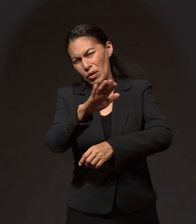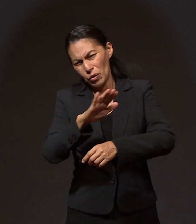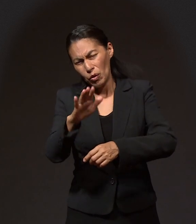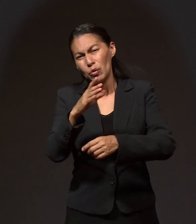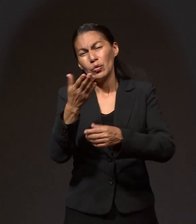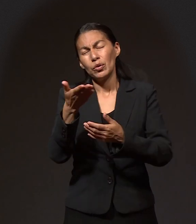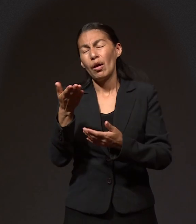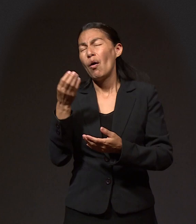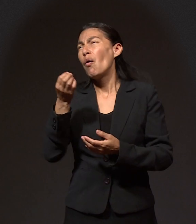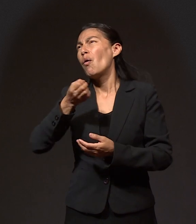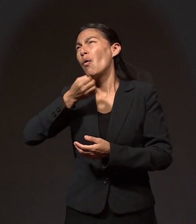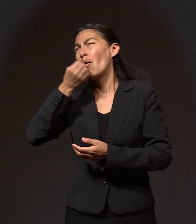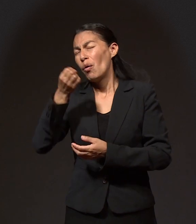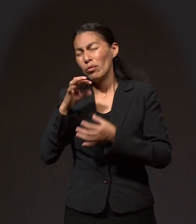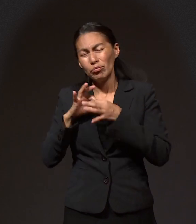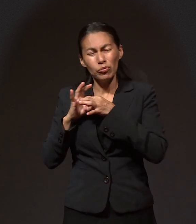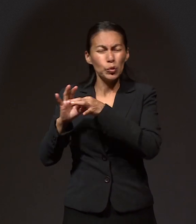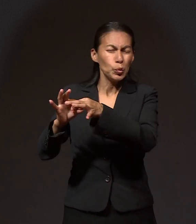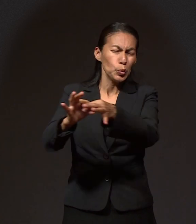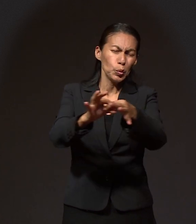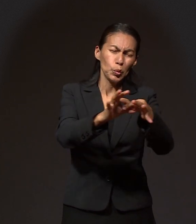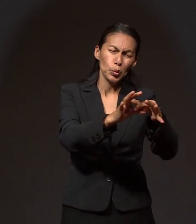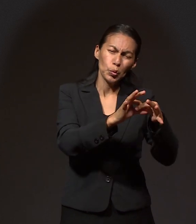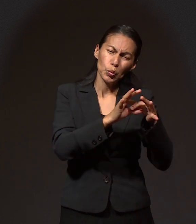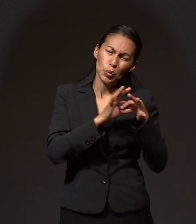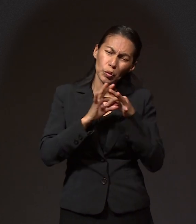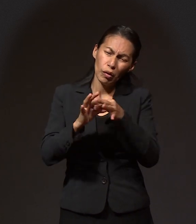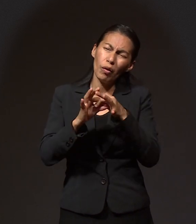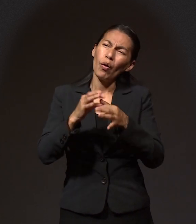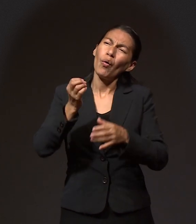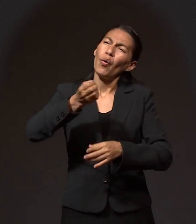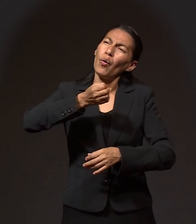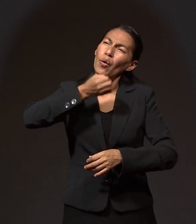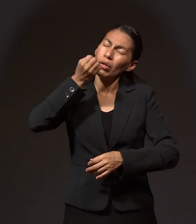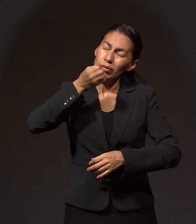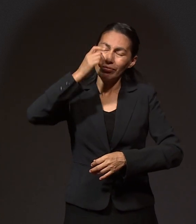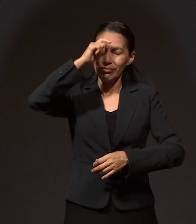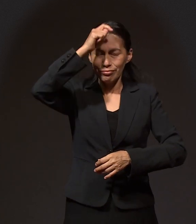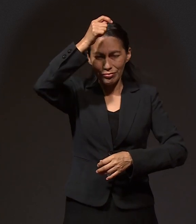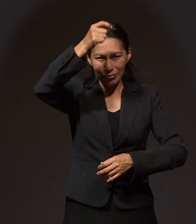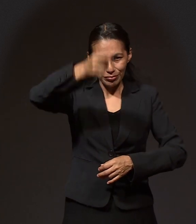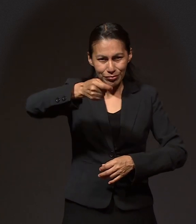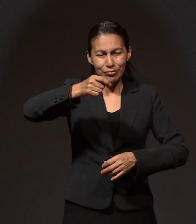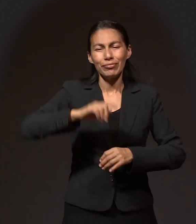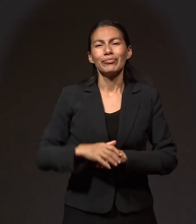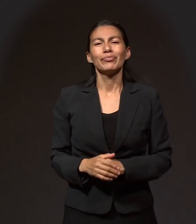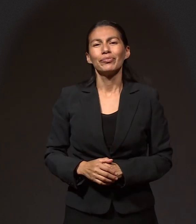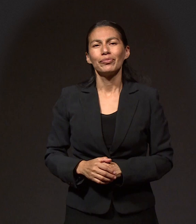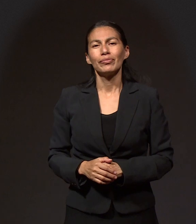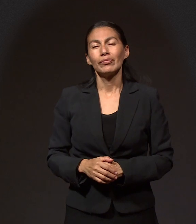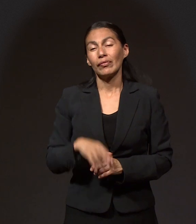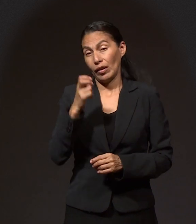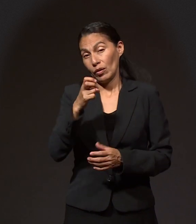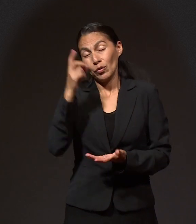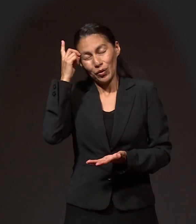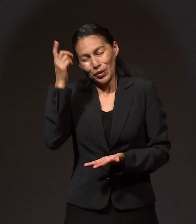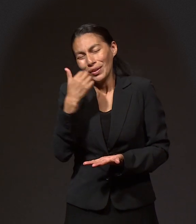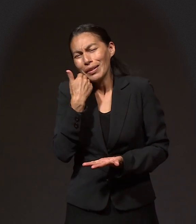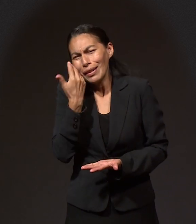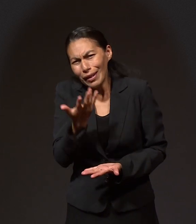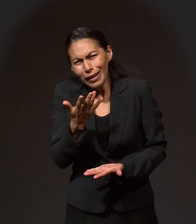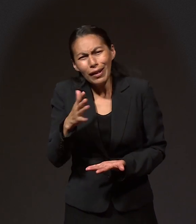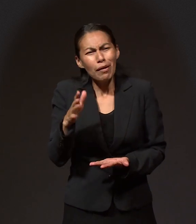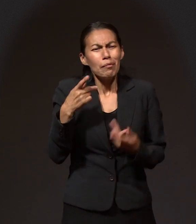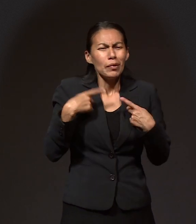petición. De tal manera que formamos cadenas de bendiciones. Y eso es lo que